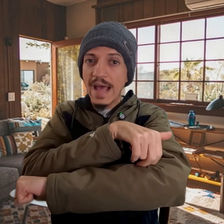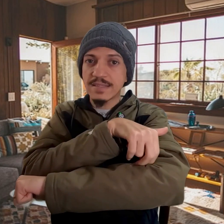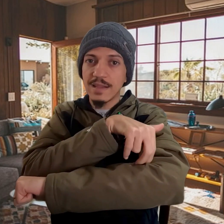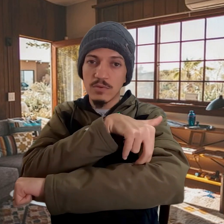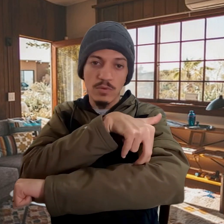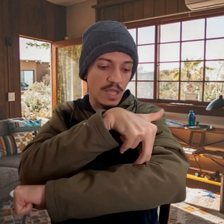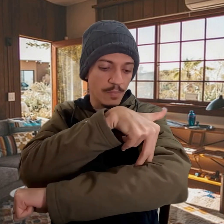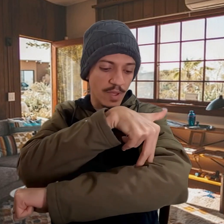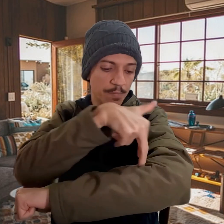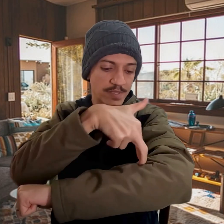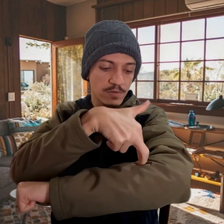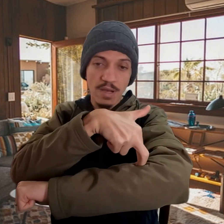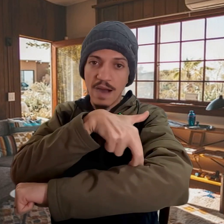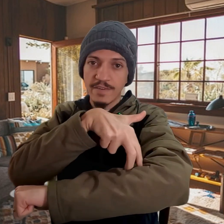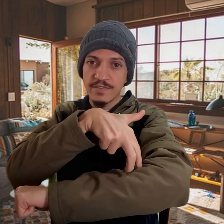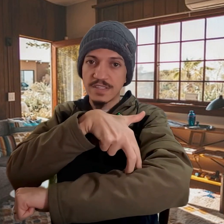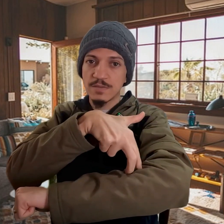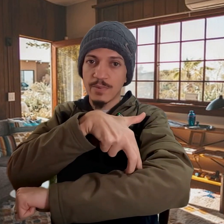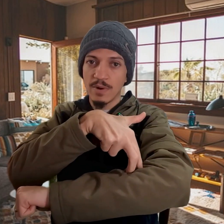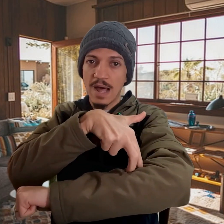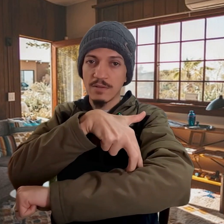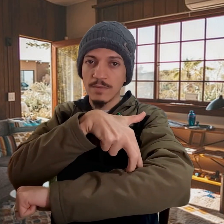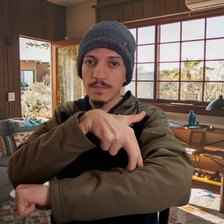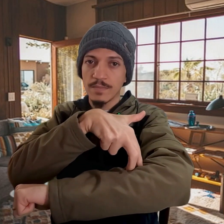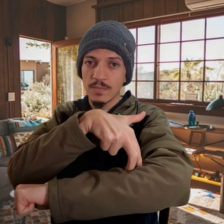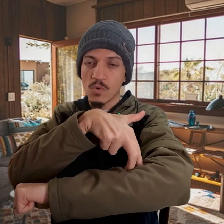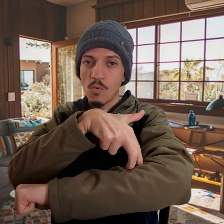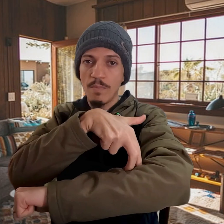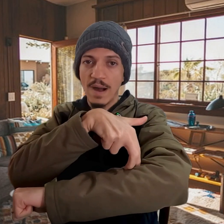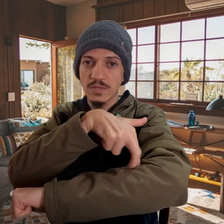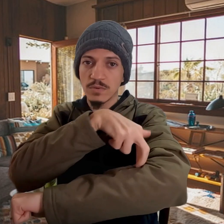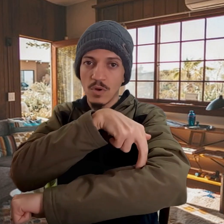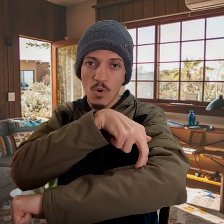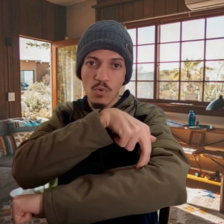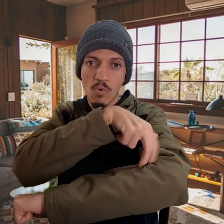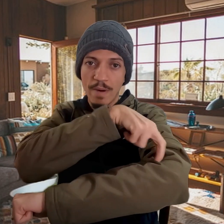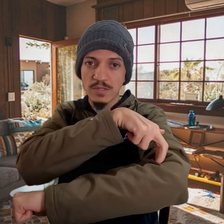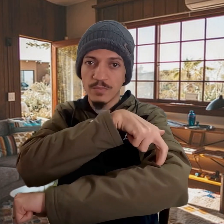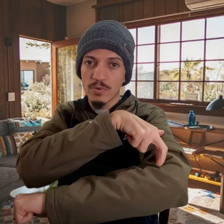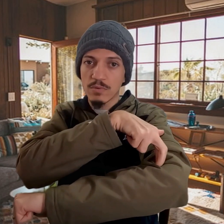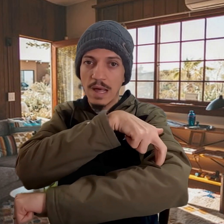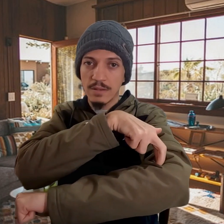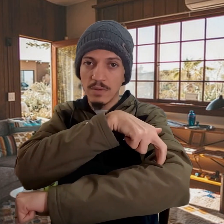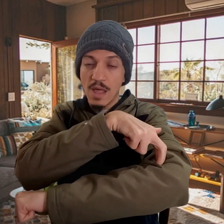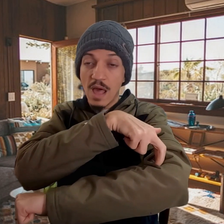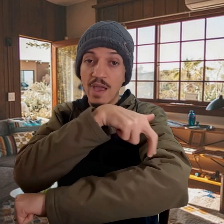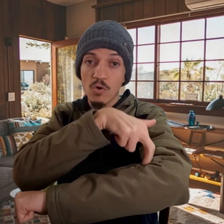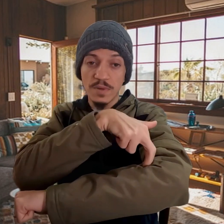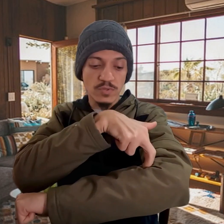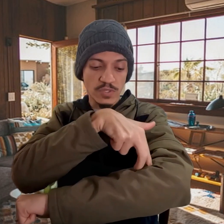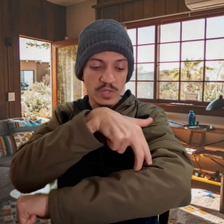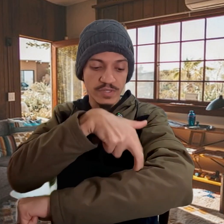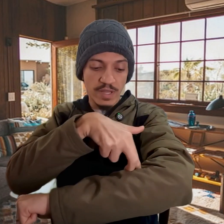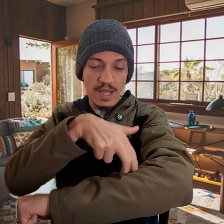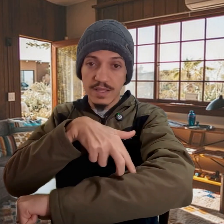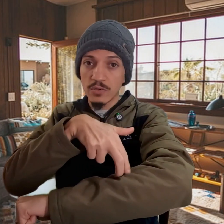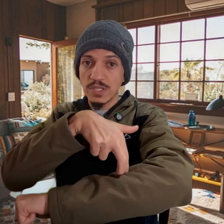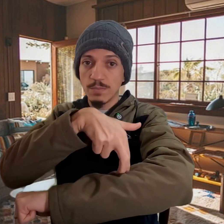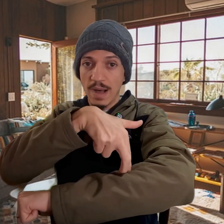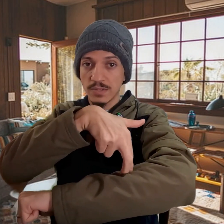linha do tempo, eu me deslocava às vezes para um lado, com um passo, ou com um passo para o outro lado. Em algumas situações eu dei até 2 passos